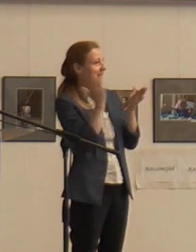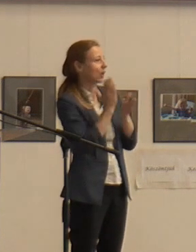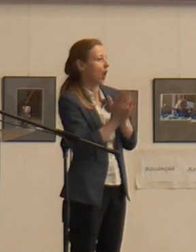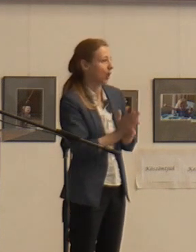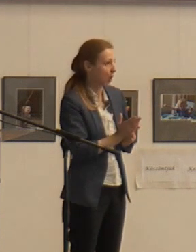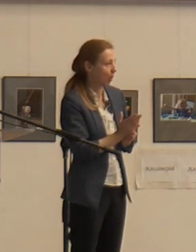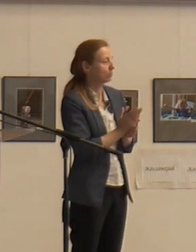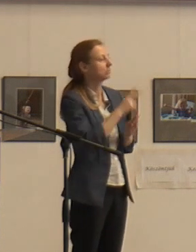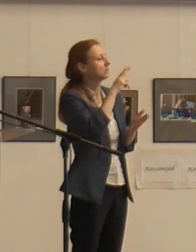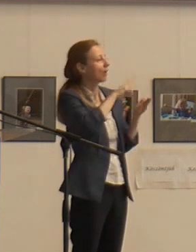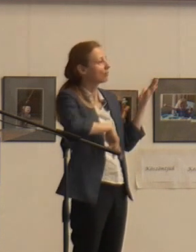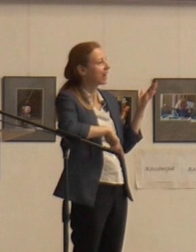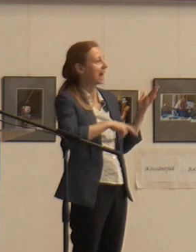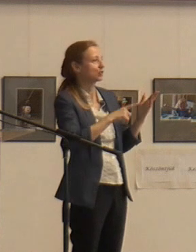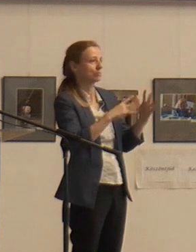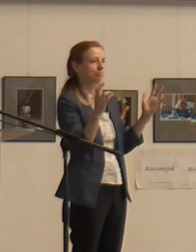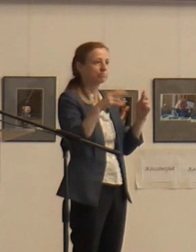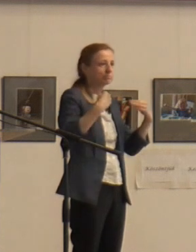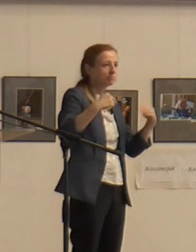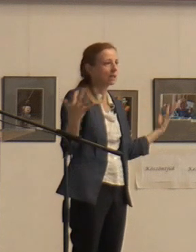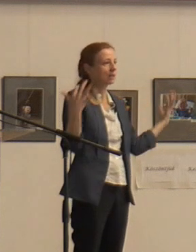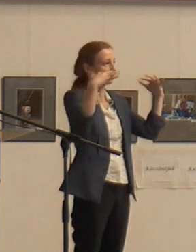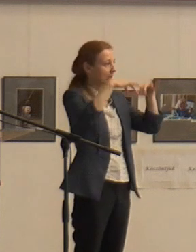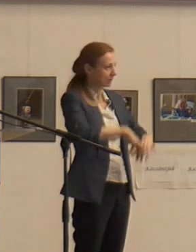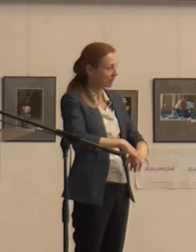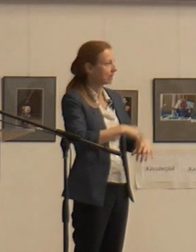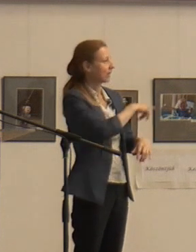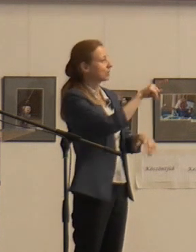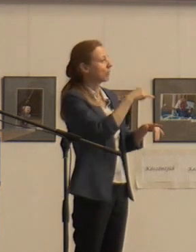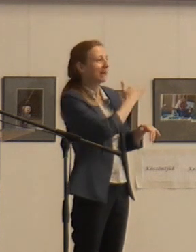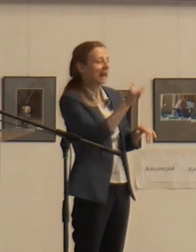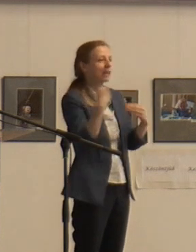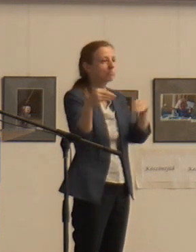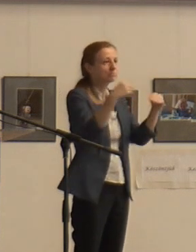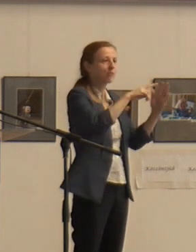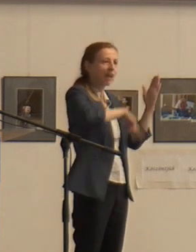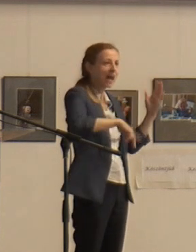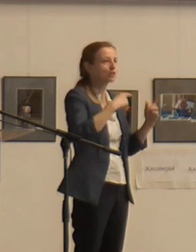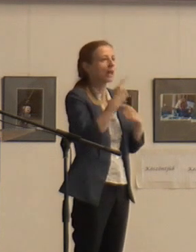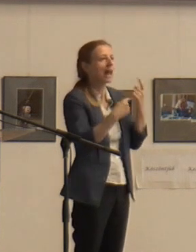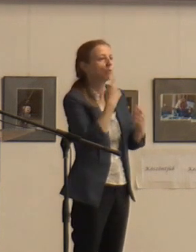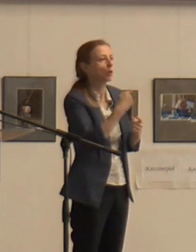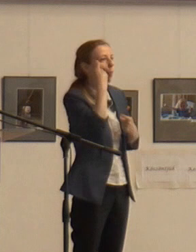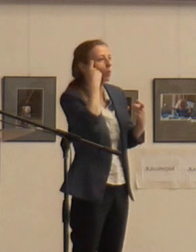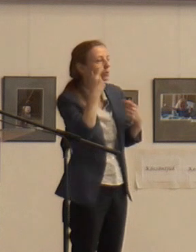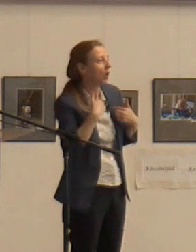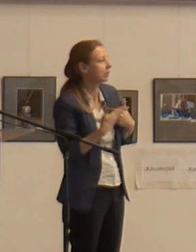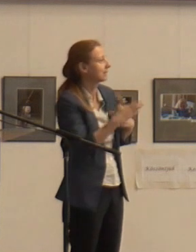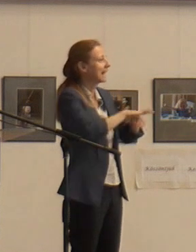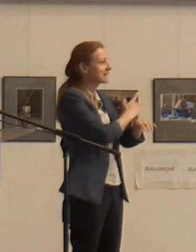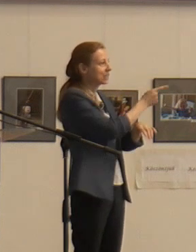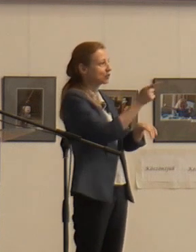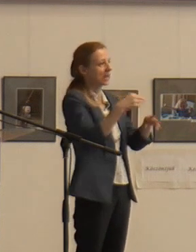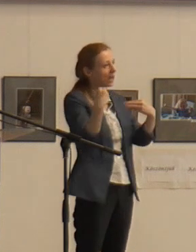hogy a versmondók összejöhessenek, és elmondhatják a verseiket, elmondhatják a gondolataikat, az